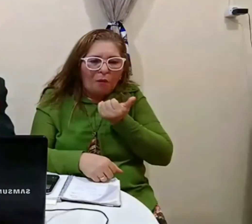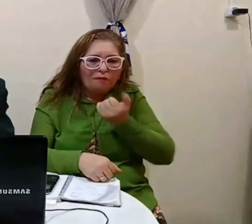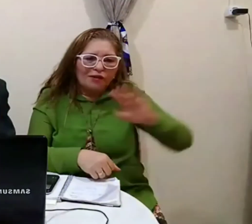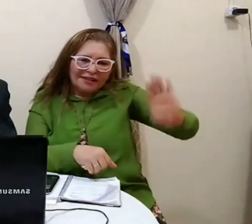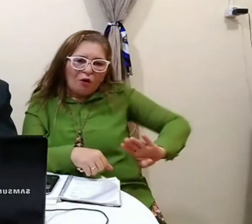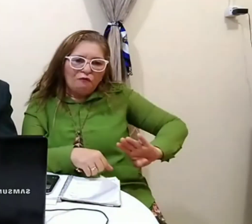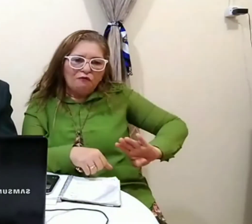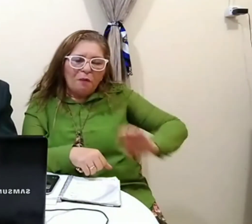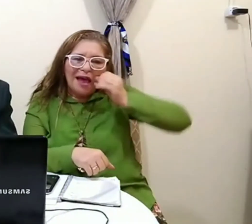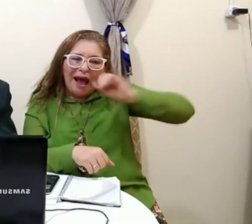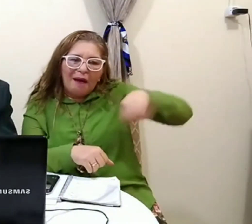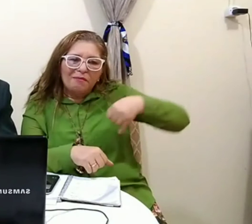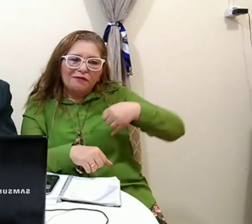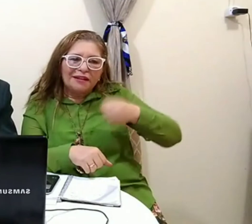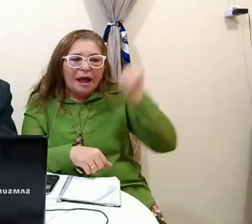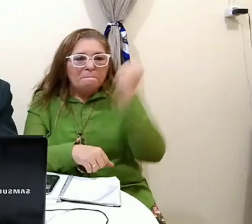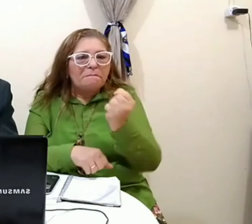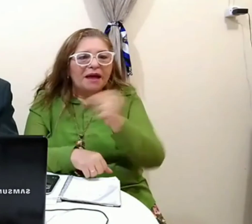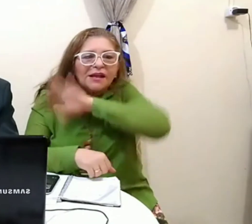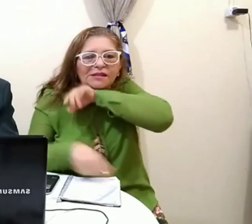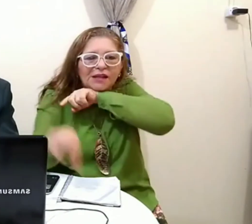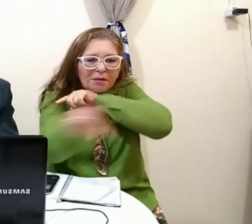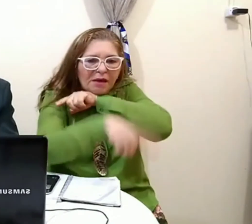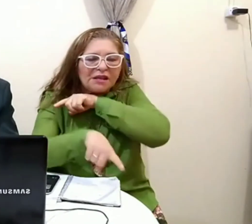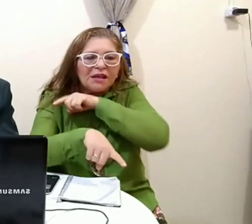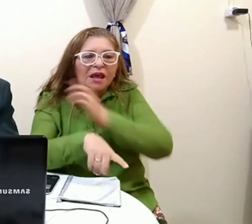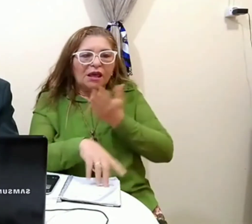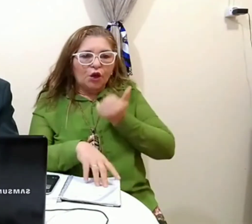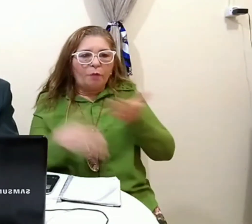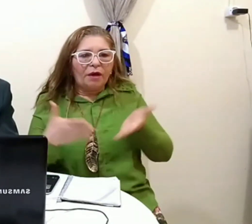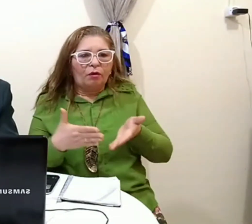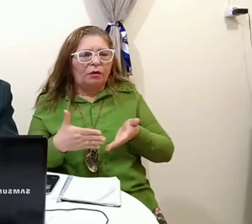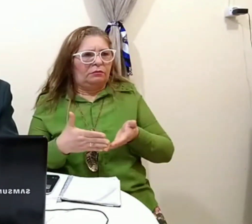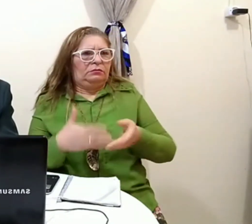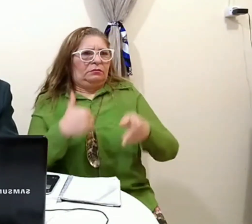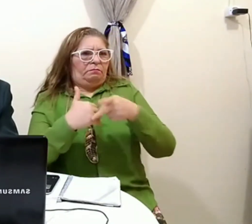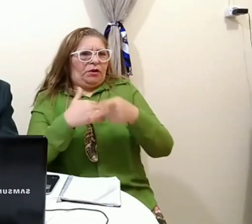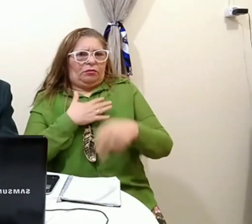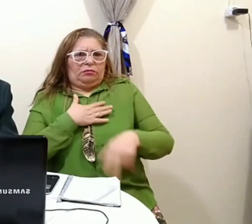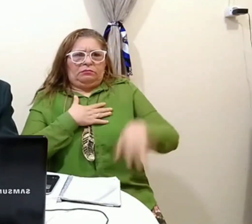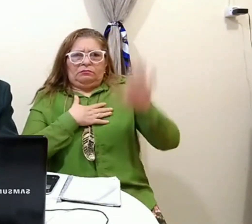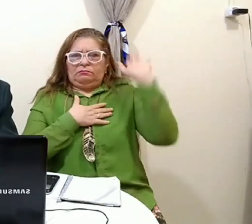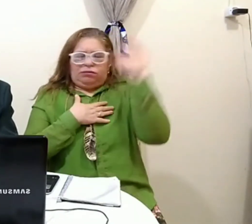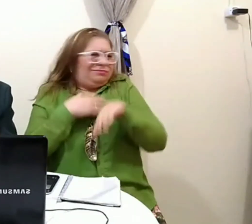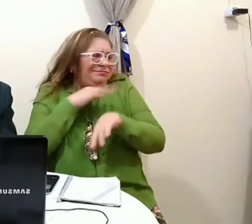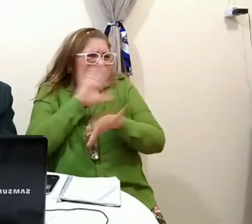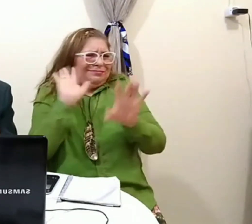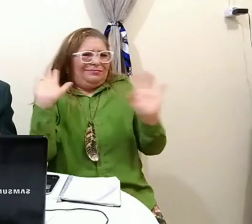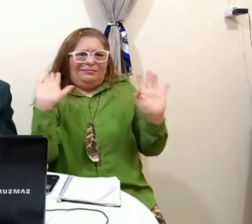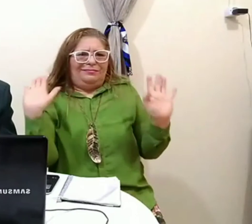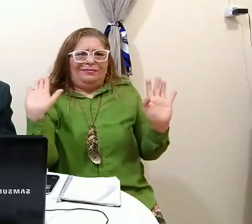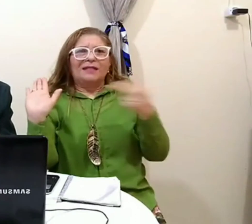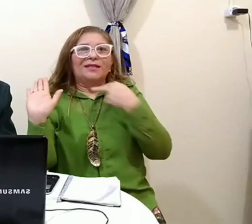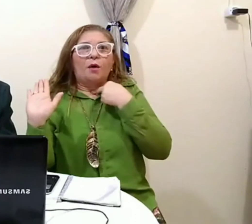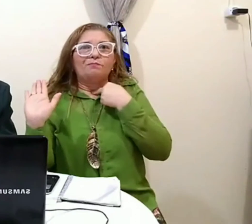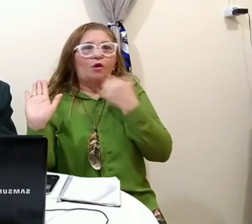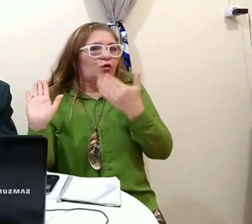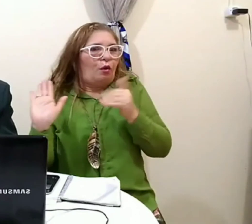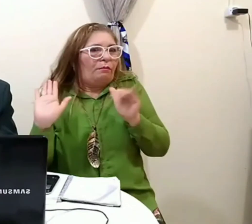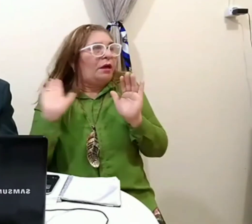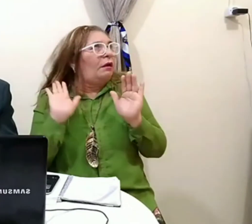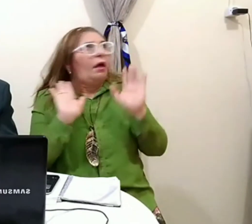Então aproveita, mata esses animais aí e come. E aí então Pedro diz: de jeito nenhum. De modo nenhum,